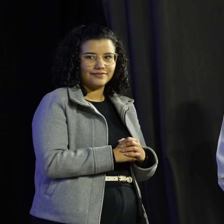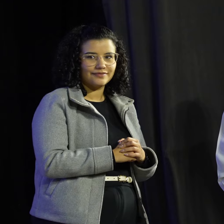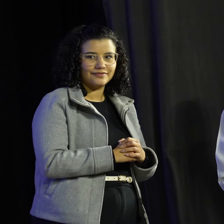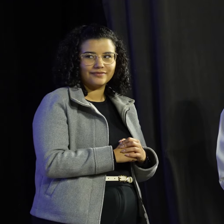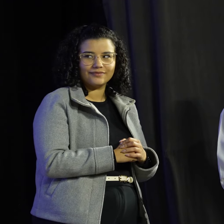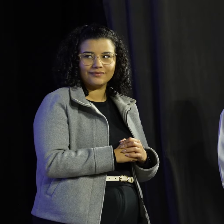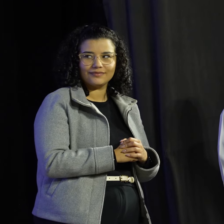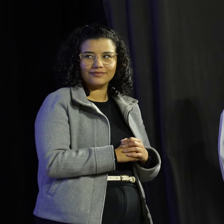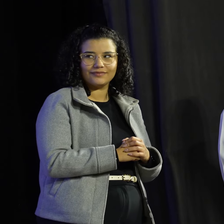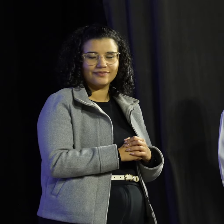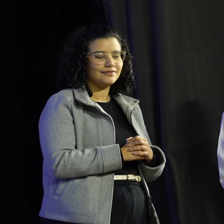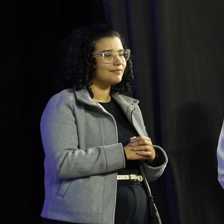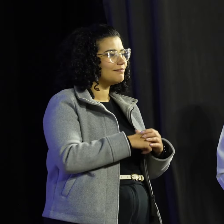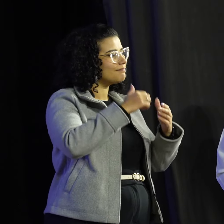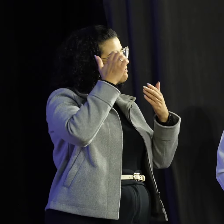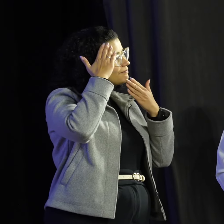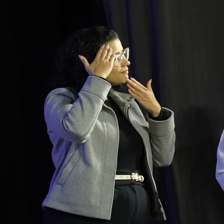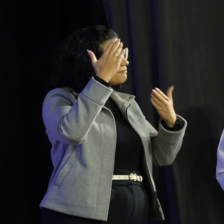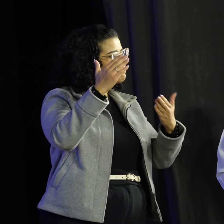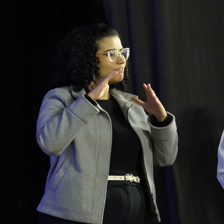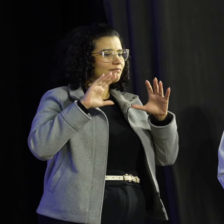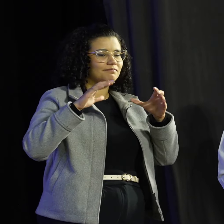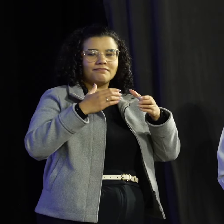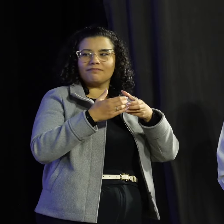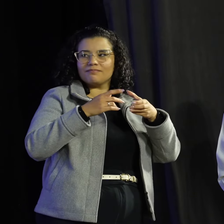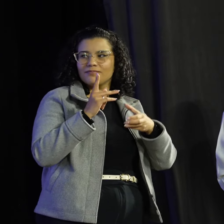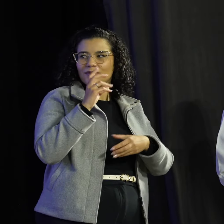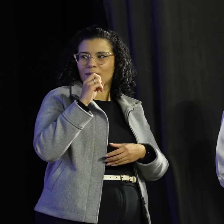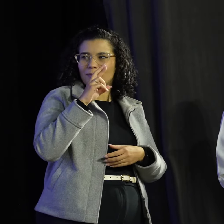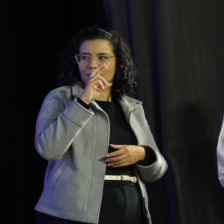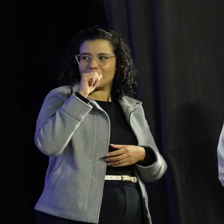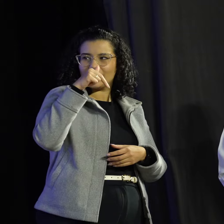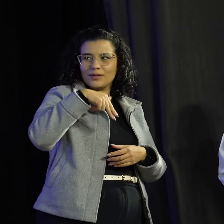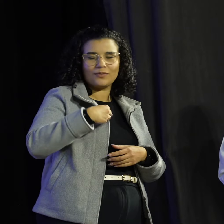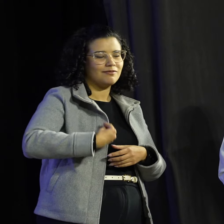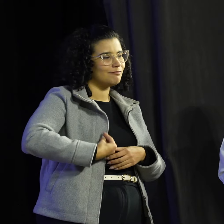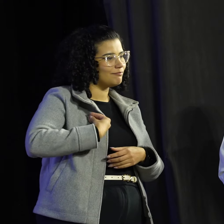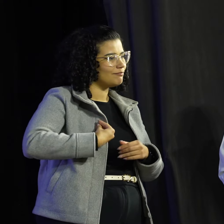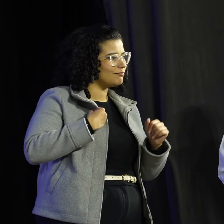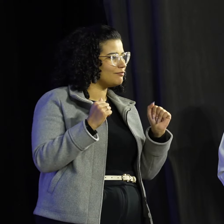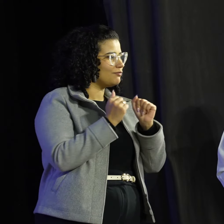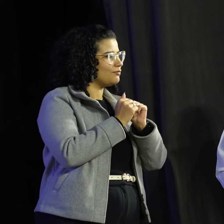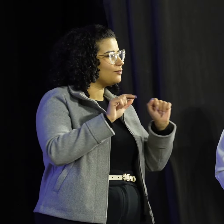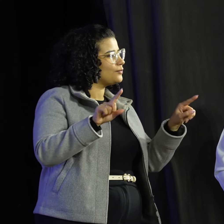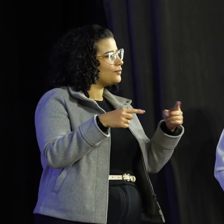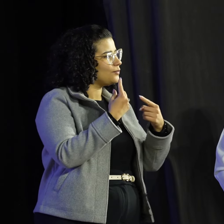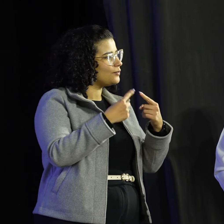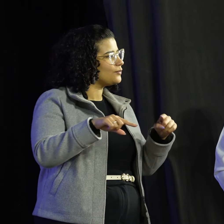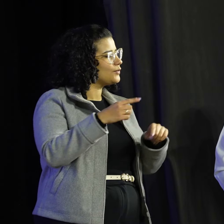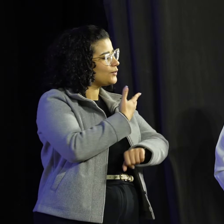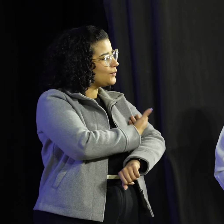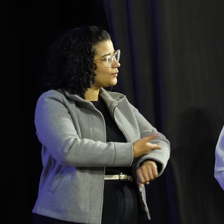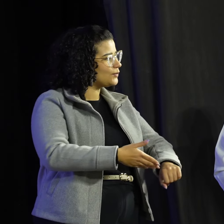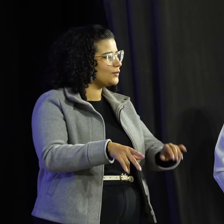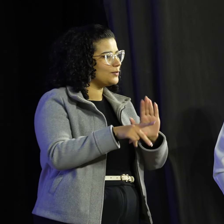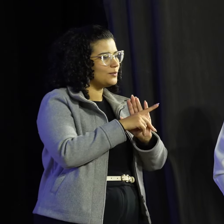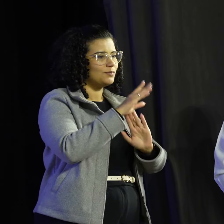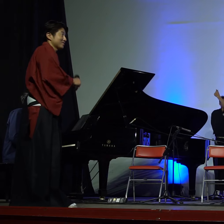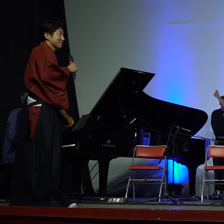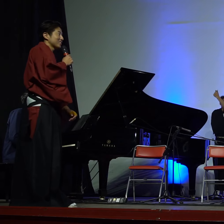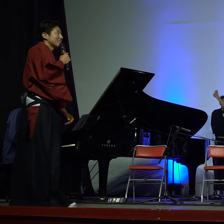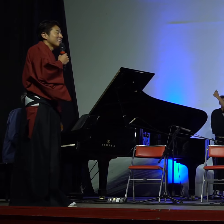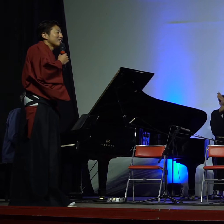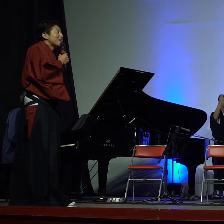そして日本から遠く離れた地で日本の音楽を頑張るトモナリミーヨのみんなにももう一度大きな拍手をお願いします。 Muito obrigado ao Tomonari Miyo por estar divulgando a música tradicional japonesa aqui no